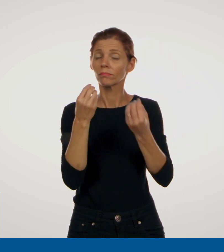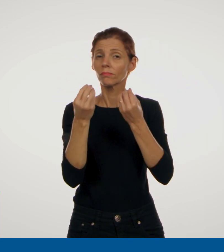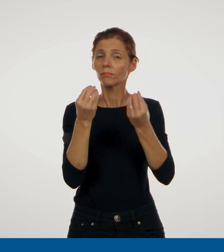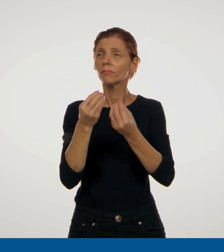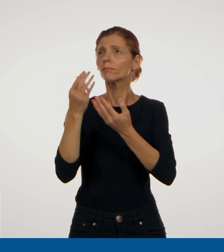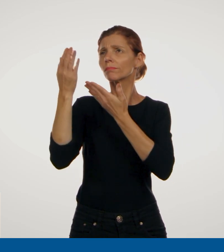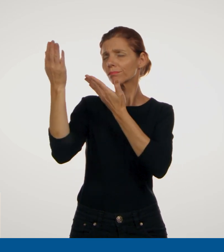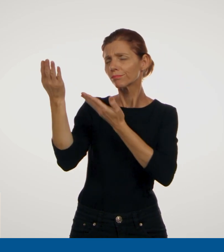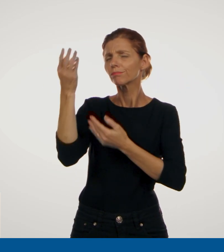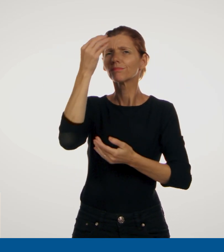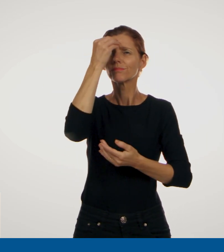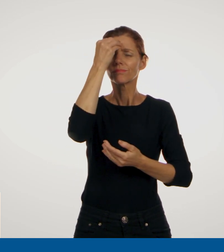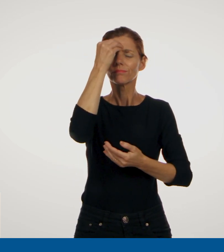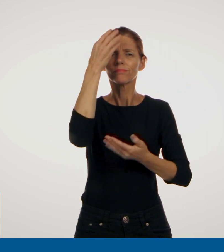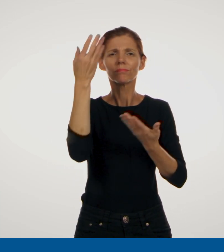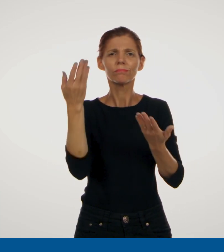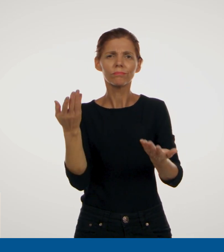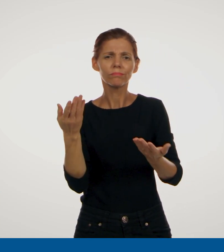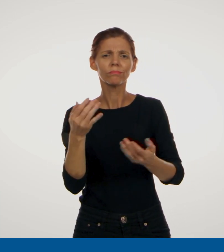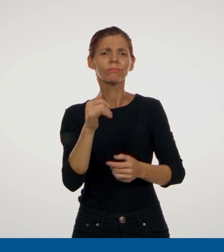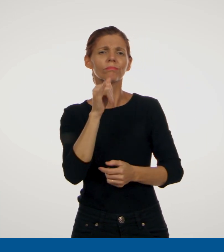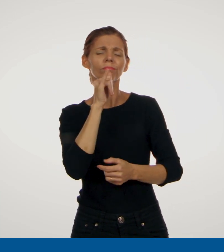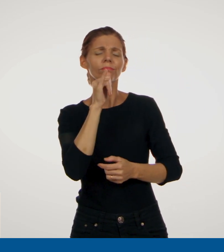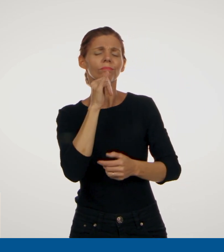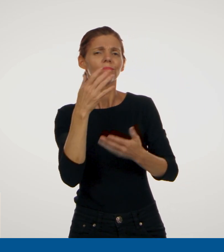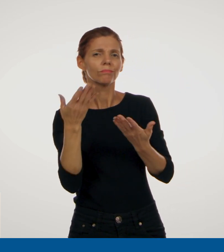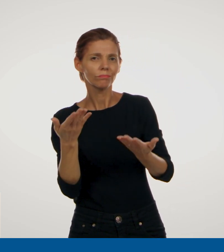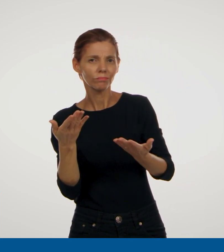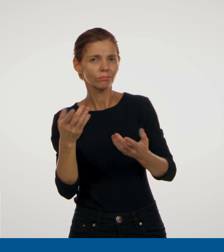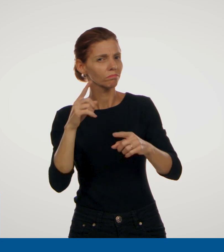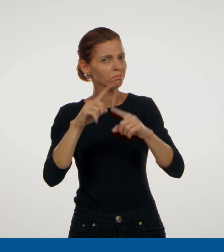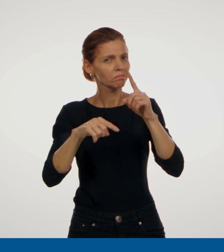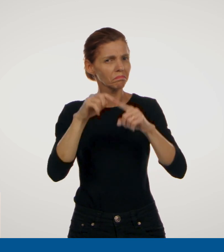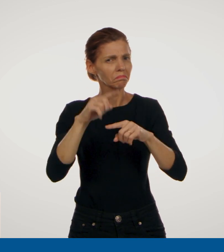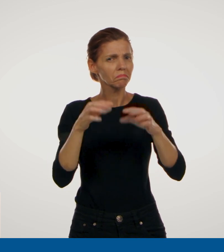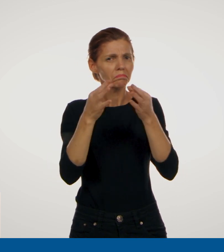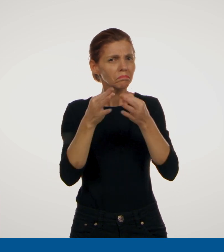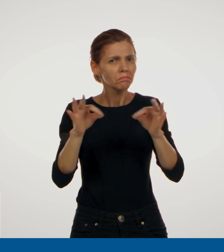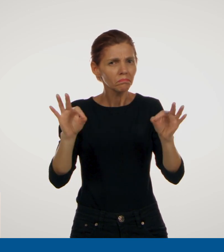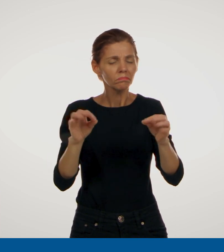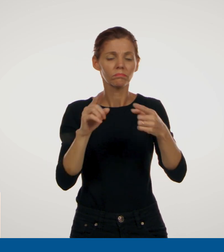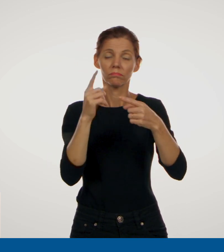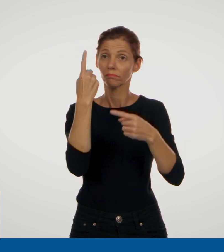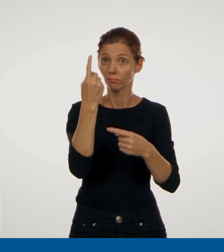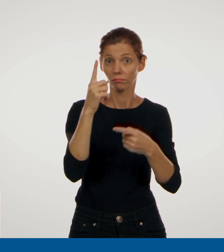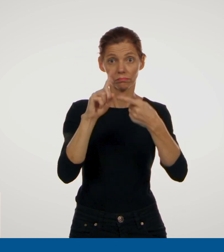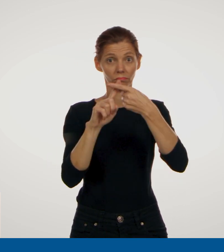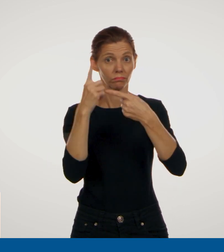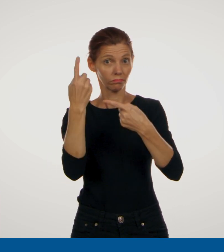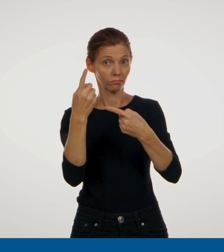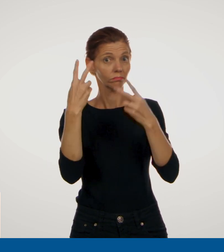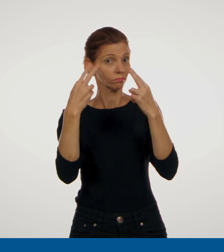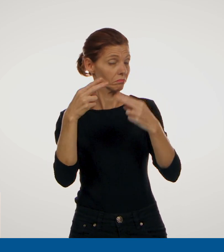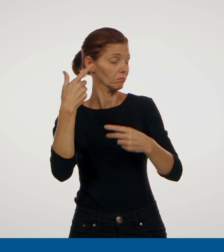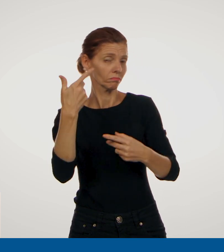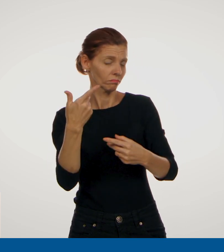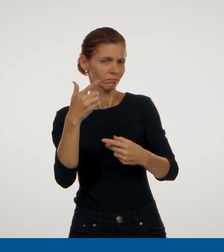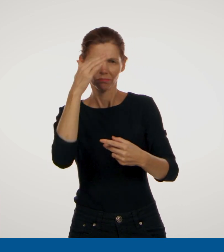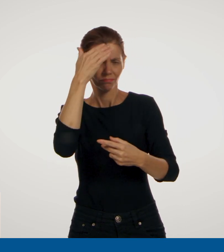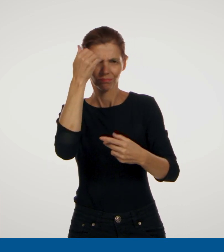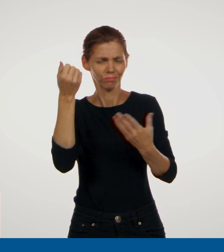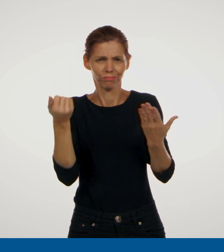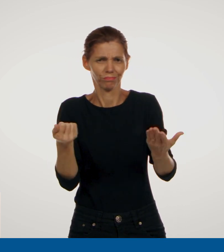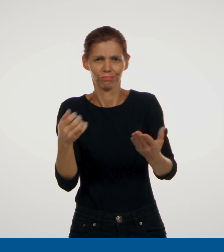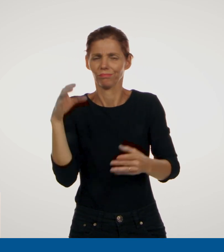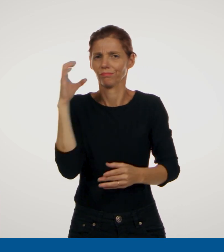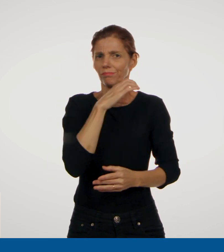nas situações em que decoramos alguma coisa ou desempenhamos uma tarefa simples. Por exemplo, 1 mais 1 igual a 2. Nós temos uma resposta